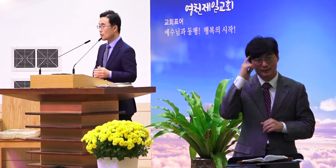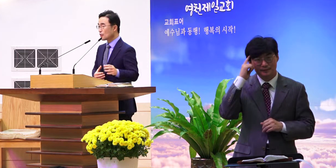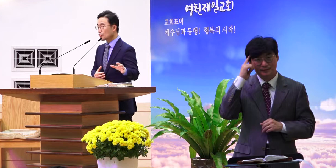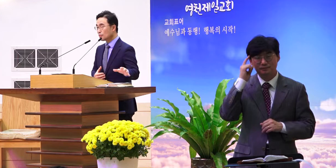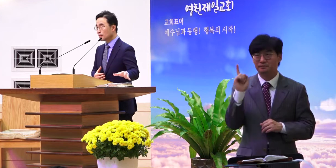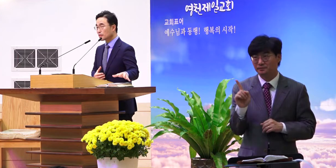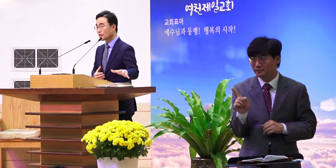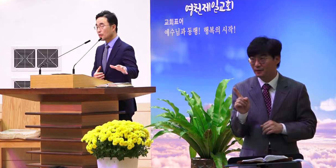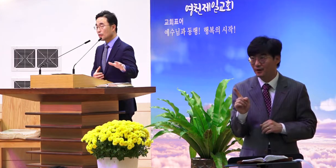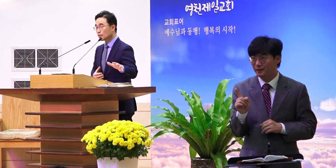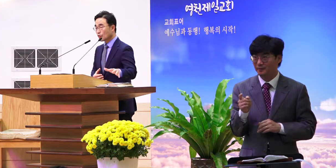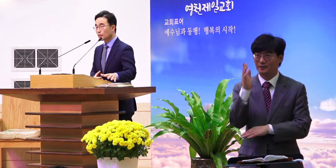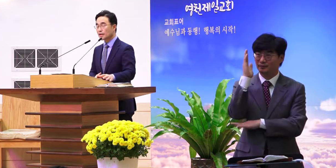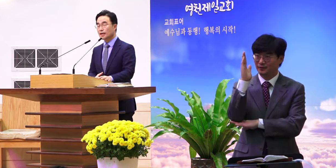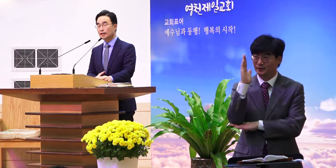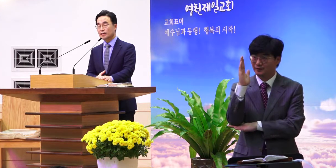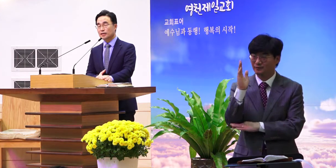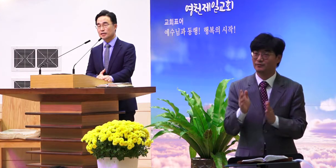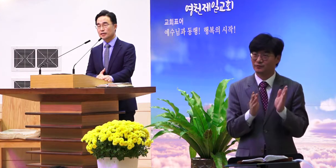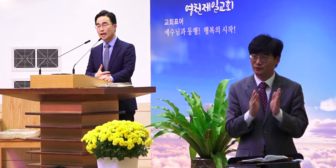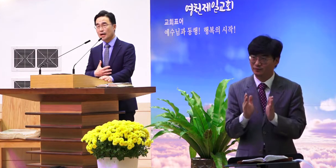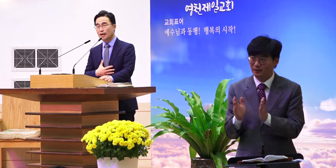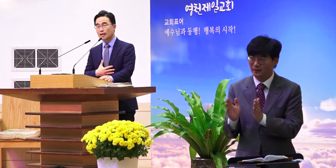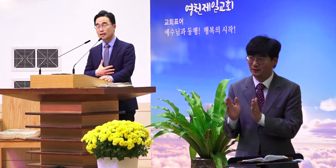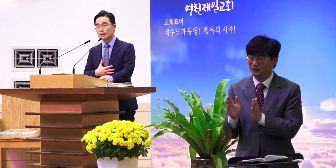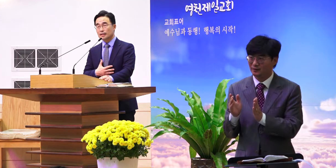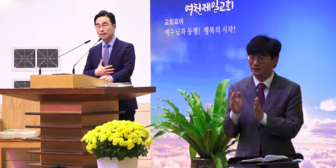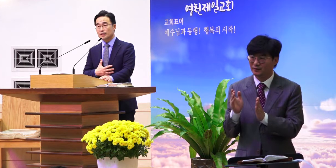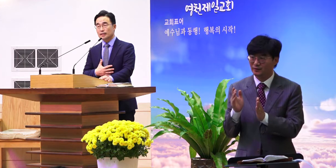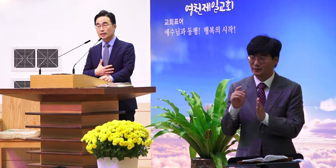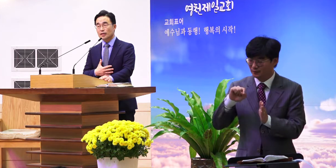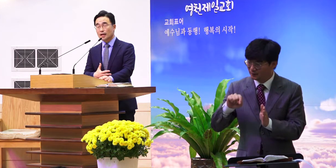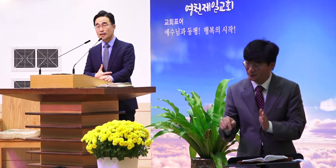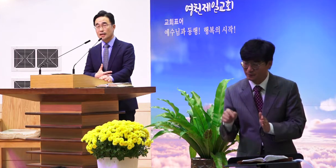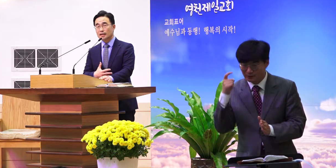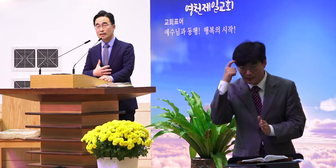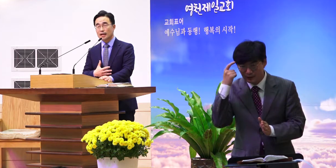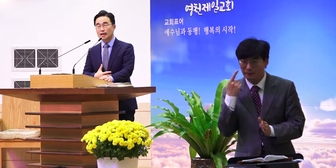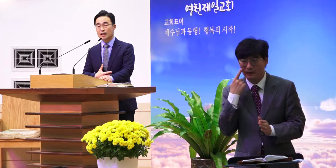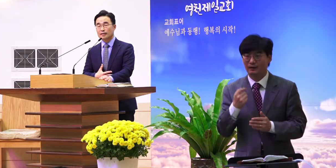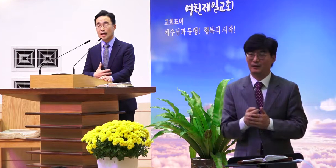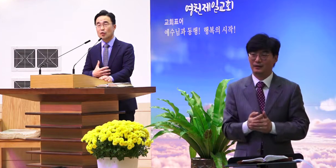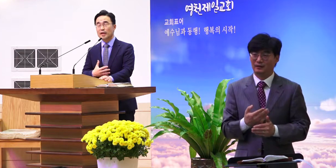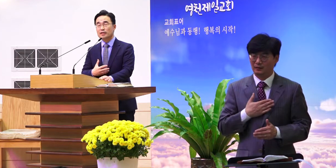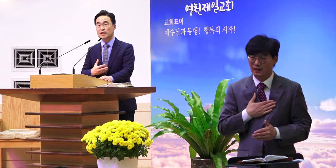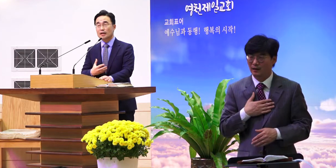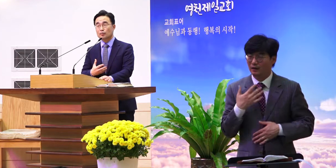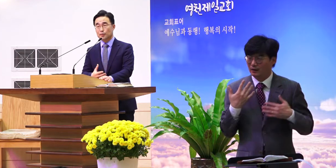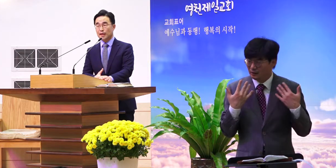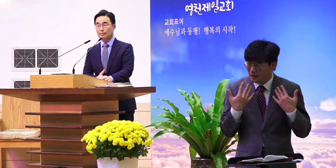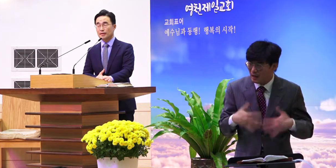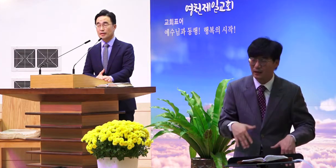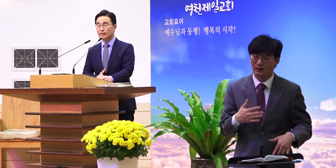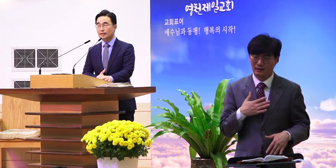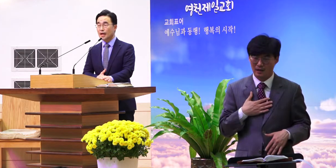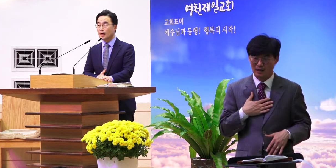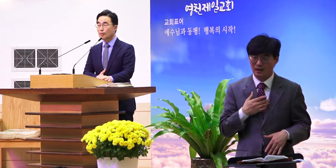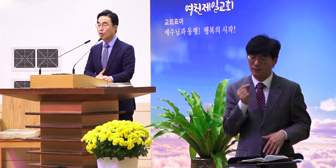생각하게 되는 것이, 설교를 준비하면서 조금 더 생각하게 되는 것이, 내가 연약한 인간인 내가 내 몸에 이런 작은